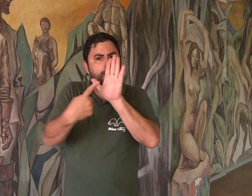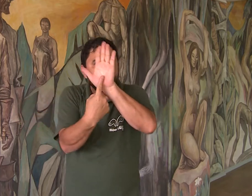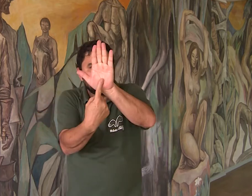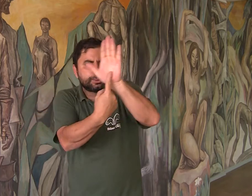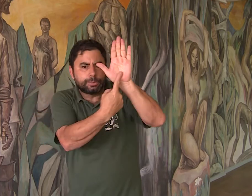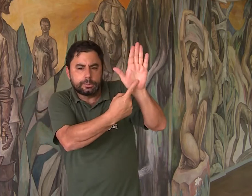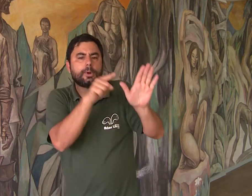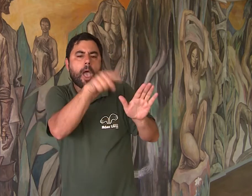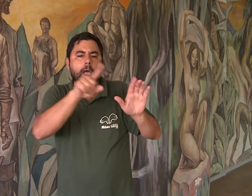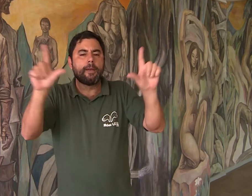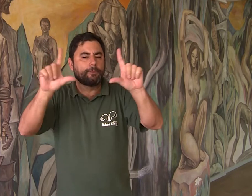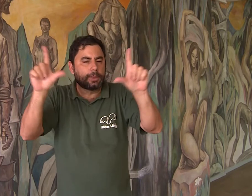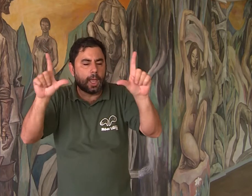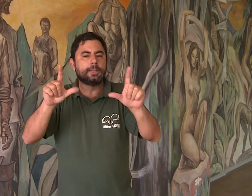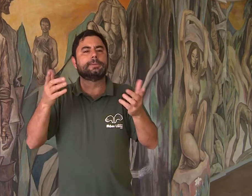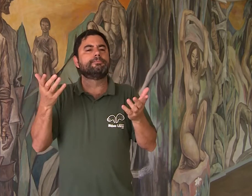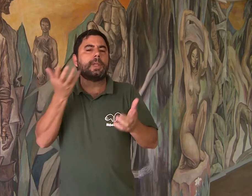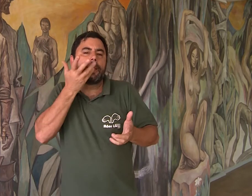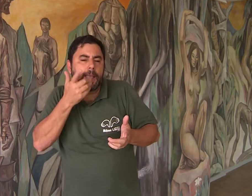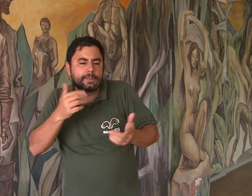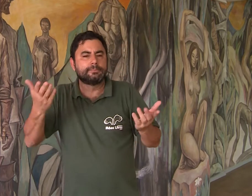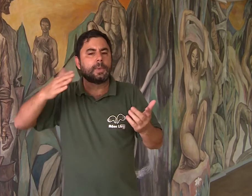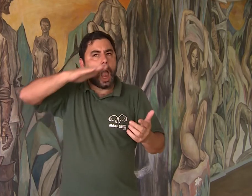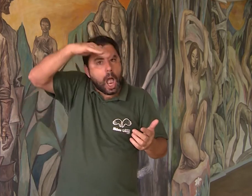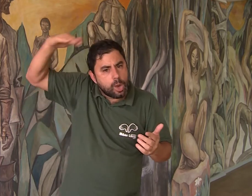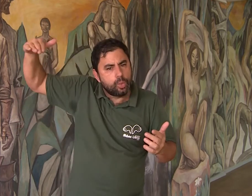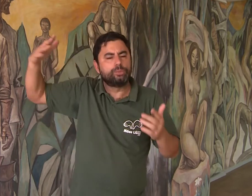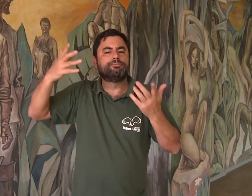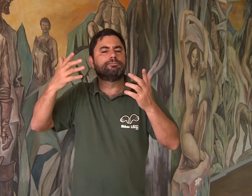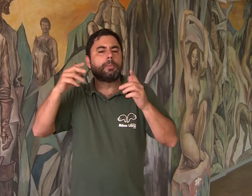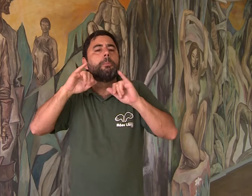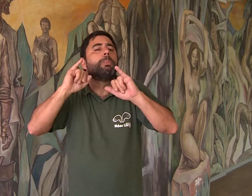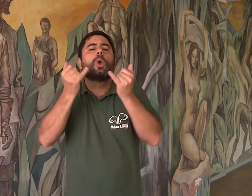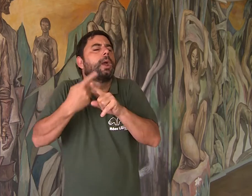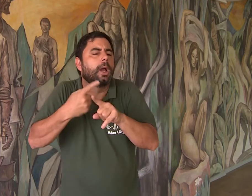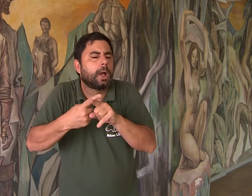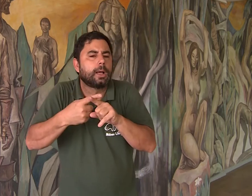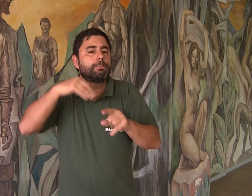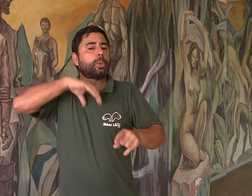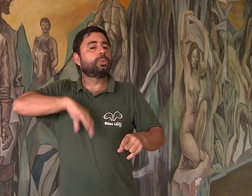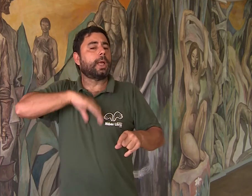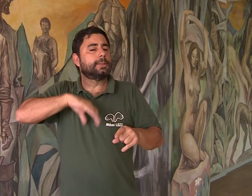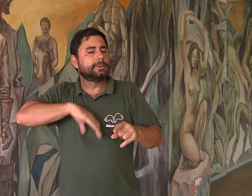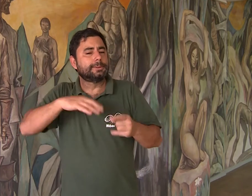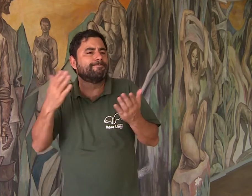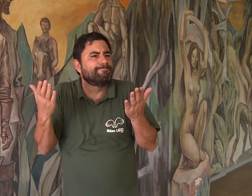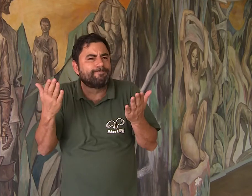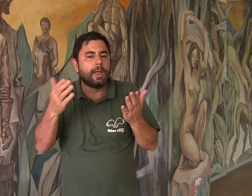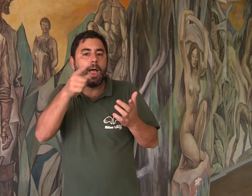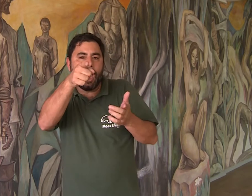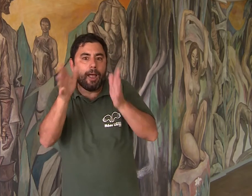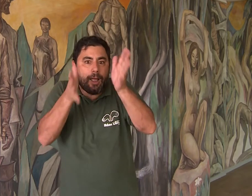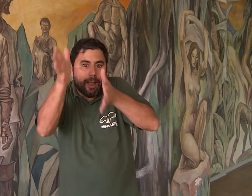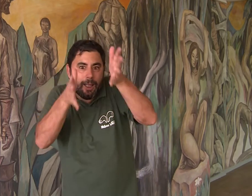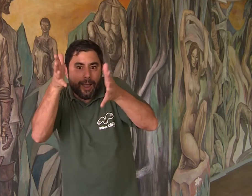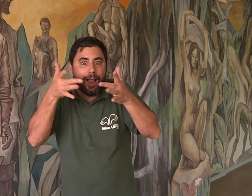uma forma com qualidade para que tanto as crianças quanto os adultos pudessem estar assistindo. A gente sabe que a maioria dos ouvintes lê